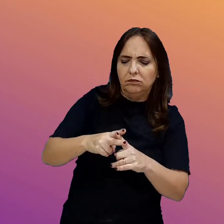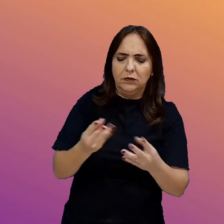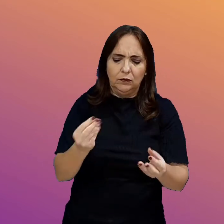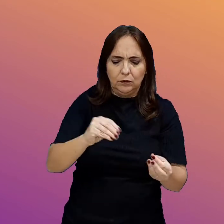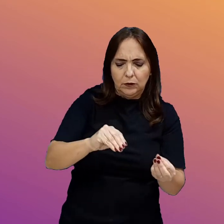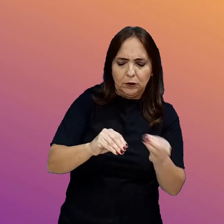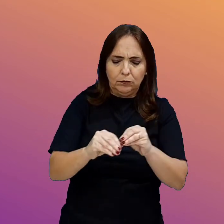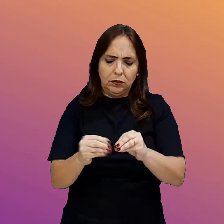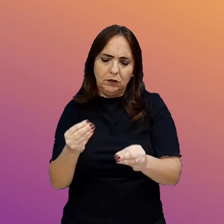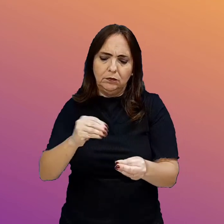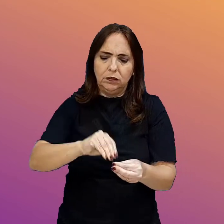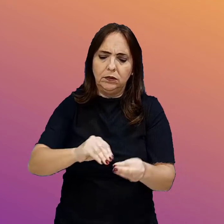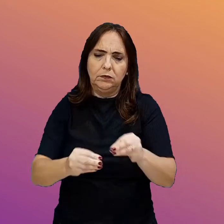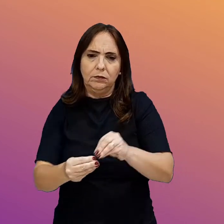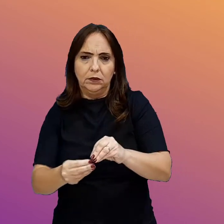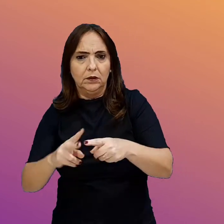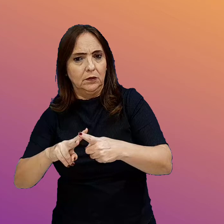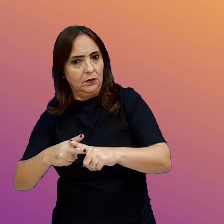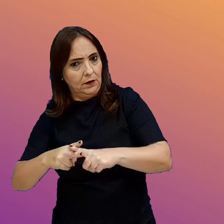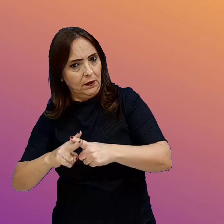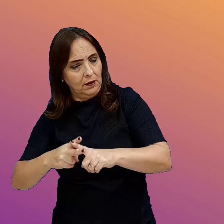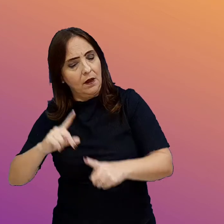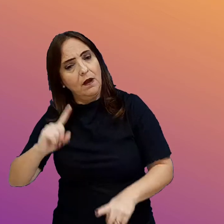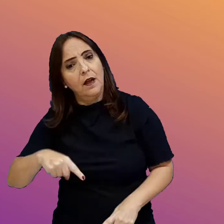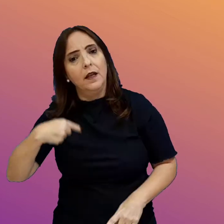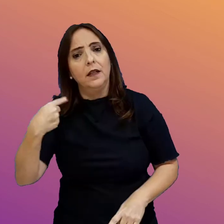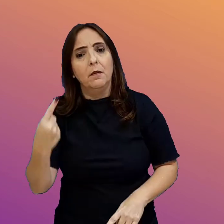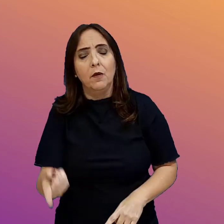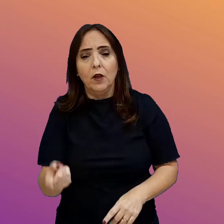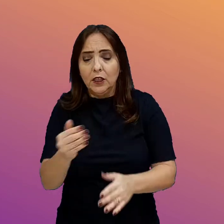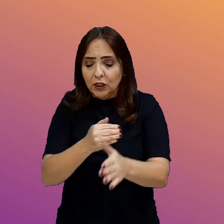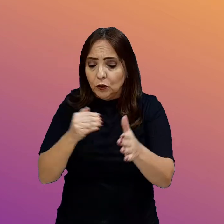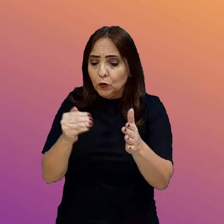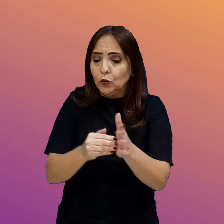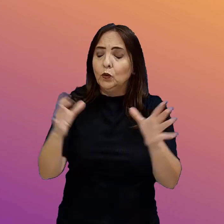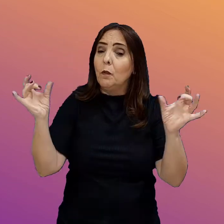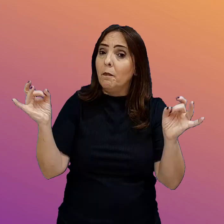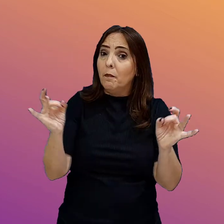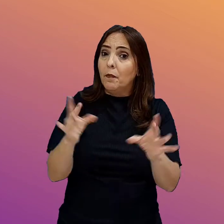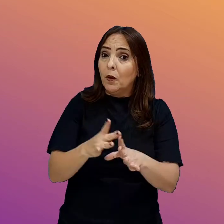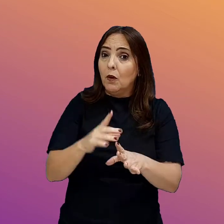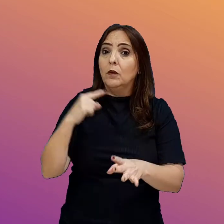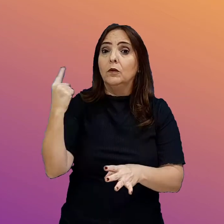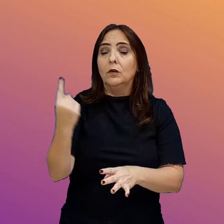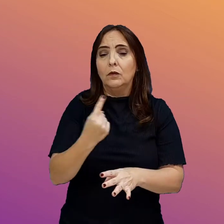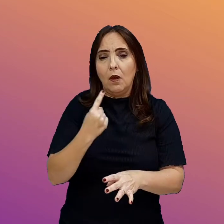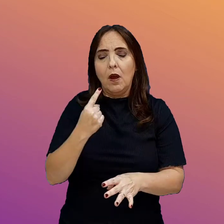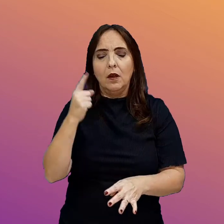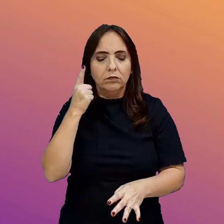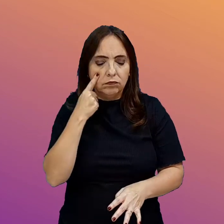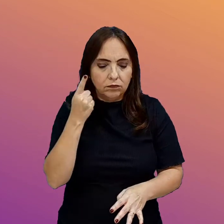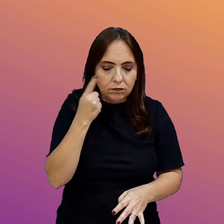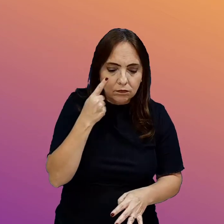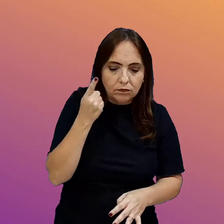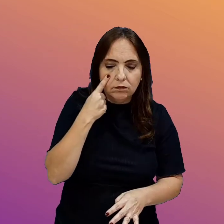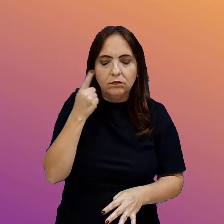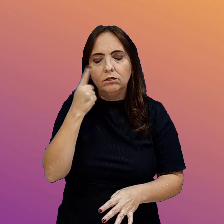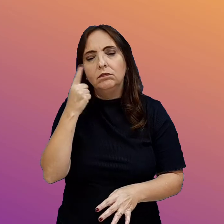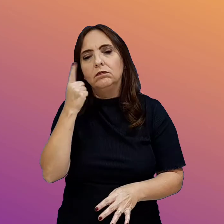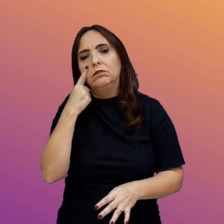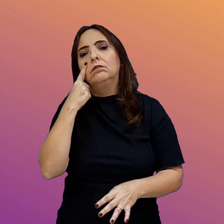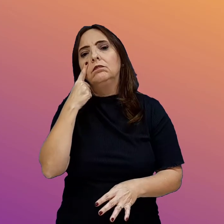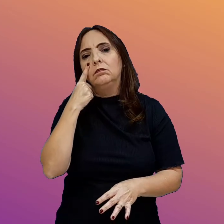reparar. E depois que tudo está feito, a gente insiste também na questão